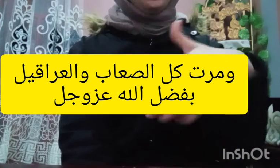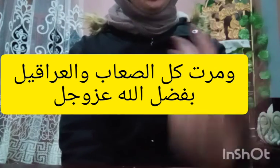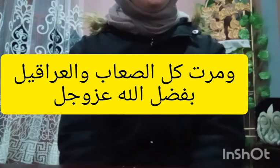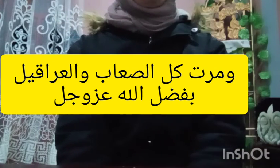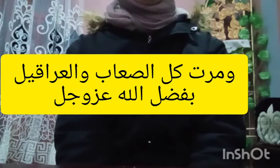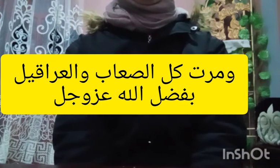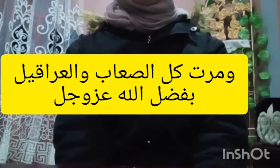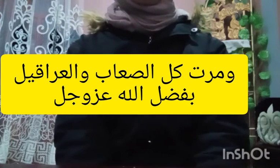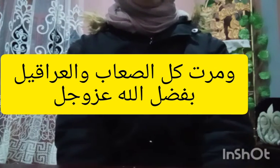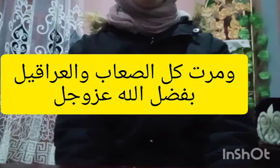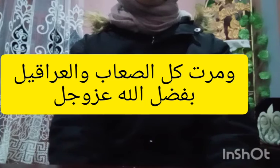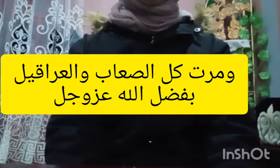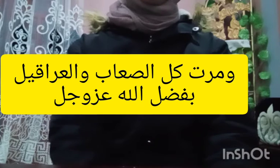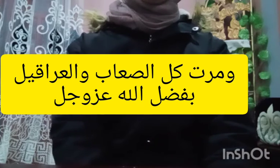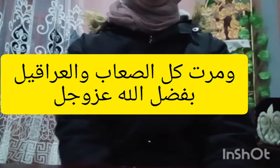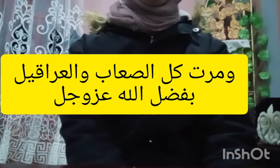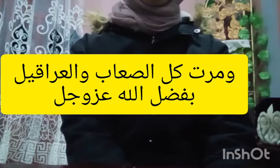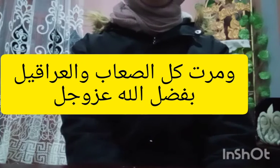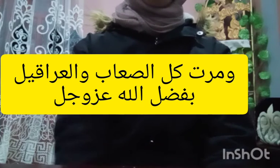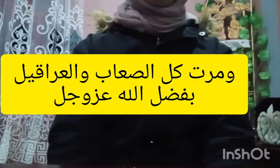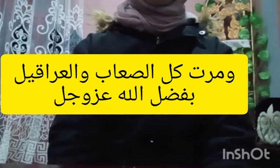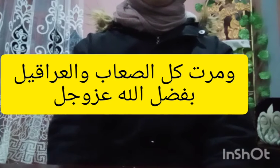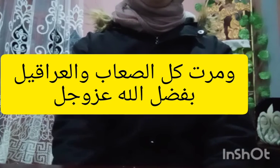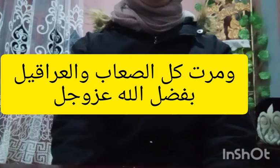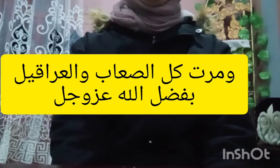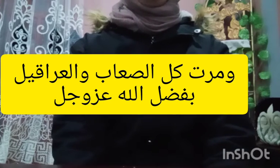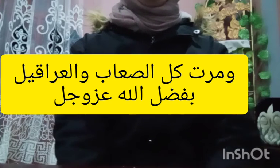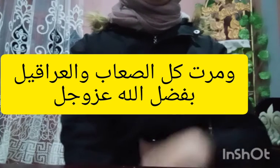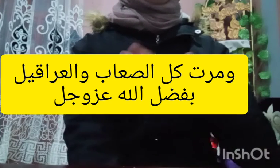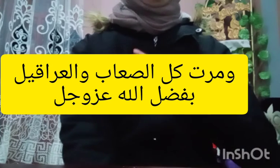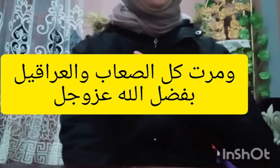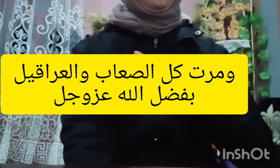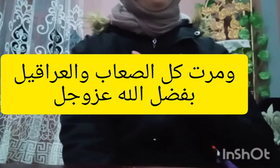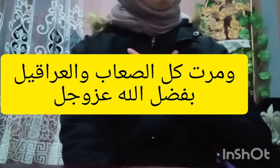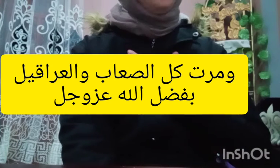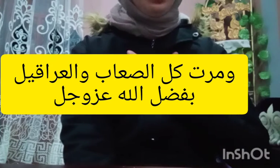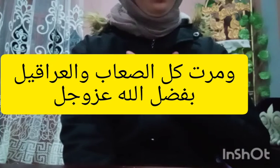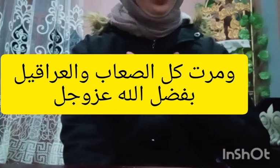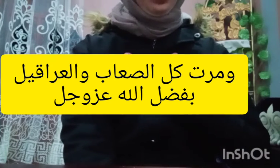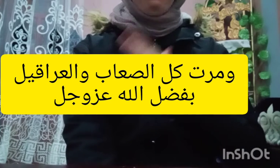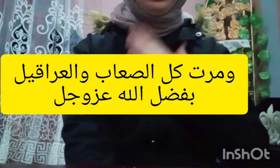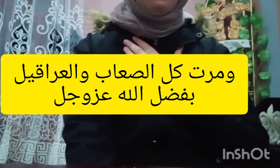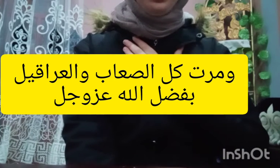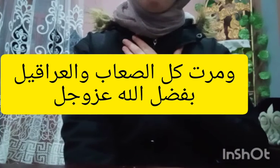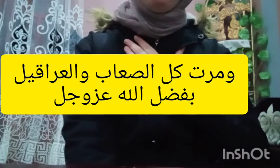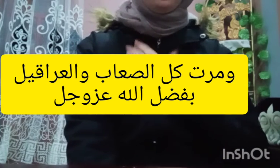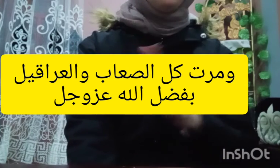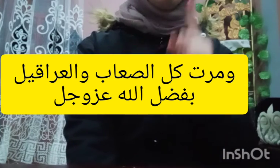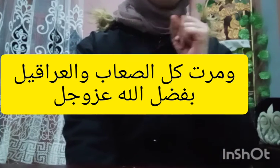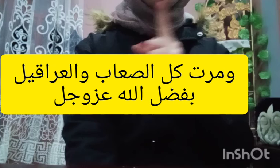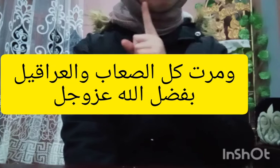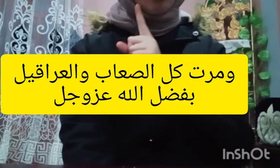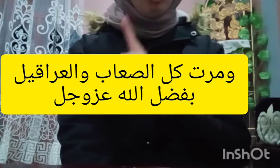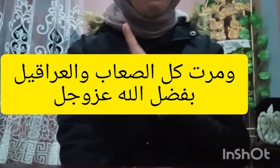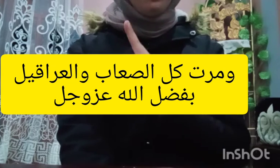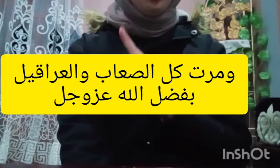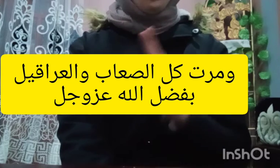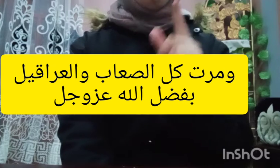مشاكل بزاف، كل مشكله كنت تصرى لي نقولوا انا قويه بك يا ربي، ربي انت معايا، ربي انت معايا، ربي معايا. ما كنتش نظلم وما